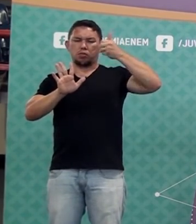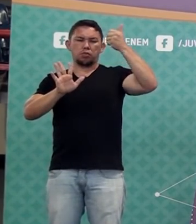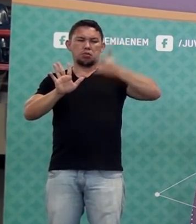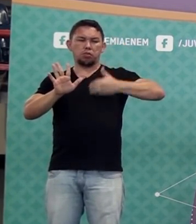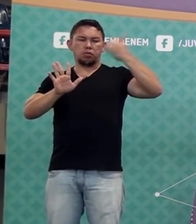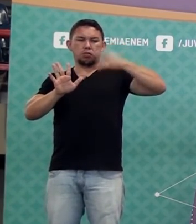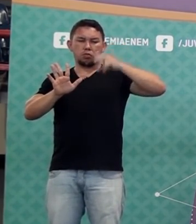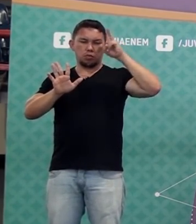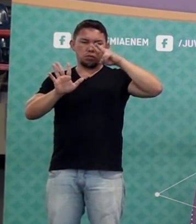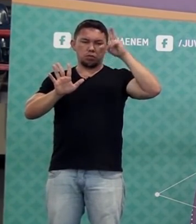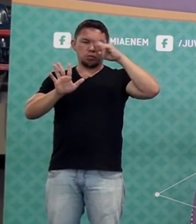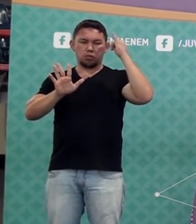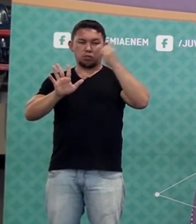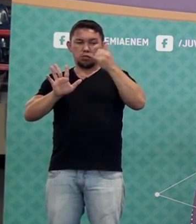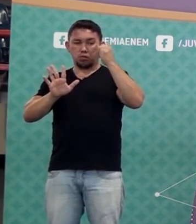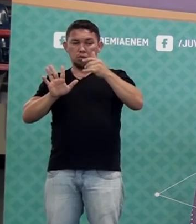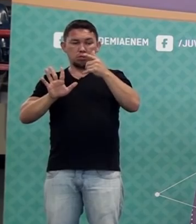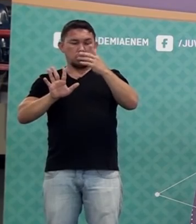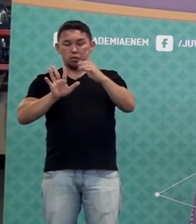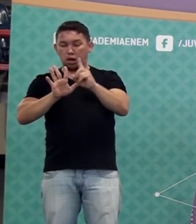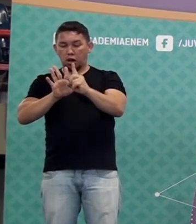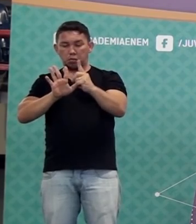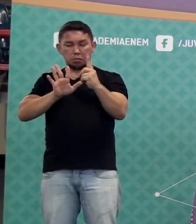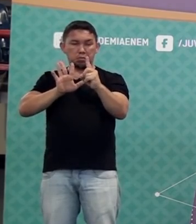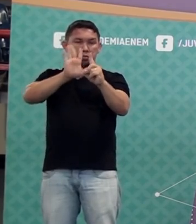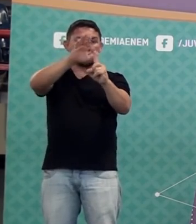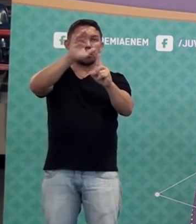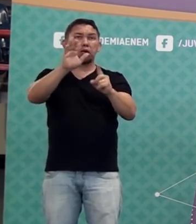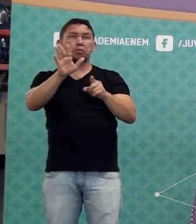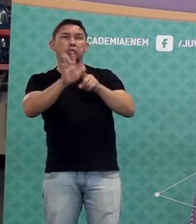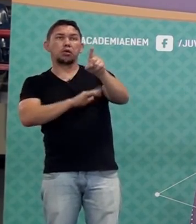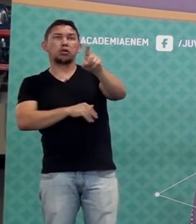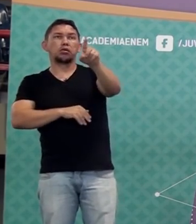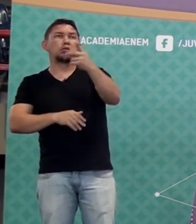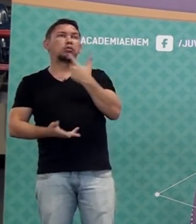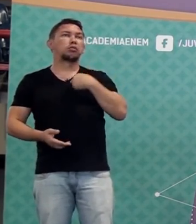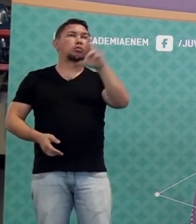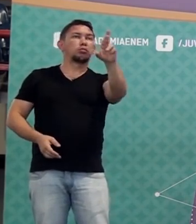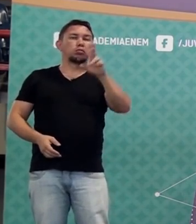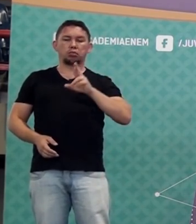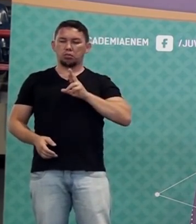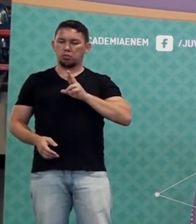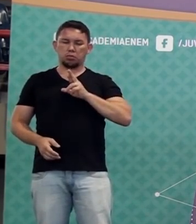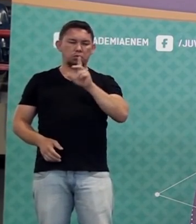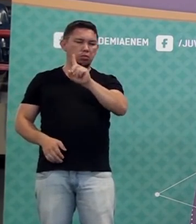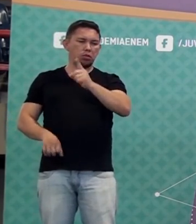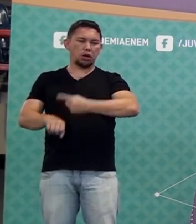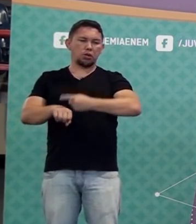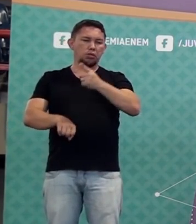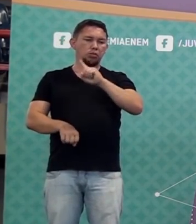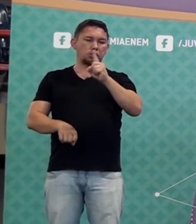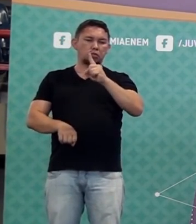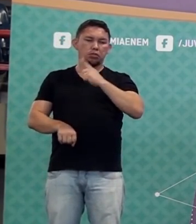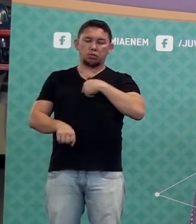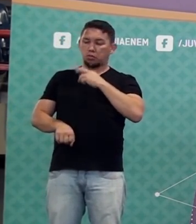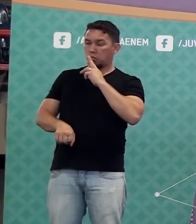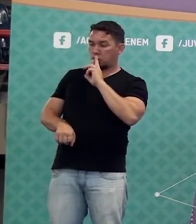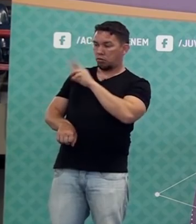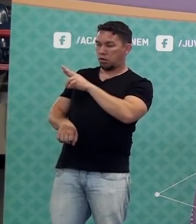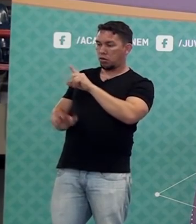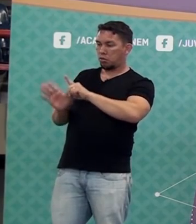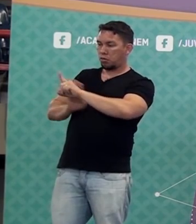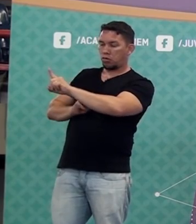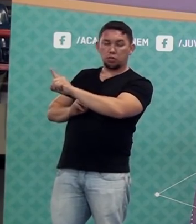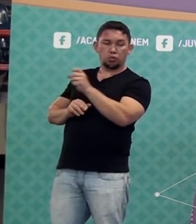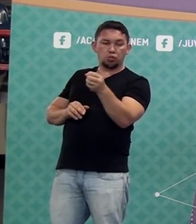parábolas. Quando alguém perguntava algo ao Sócrates, o Sócrates nunca respondia imediatamente ele respondia sempre com uma